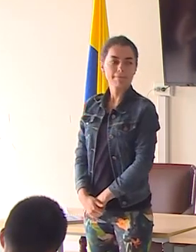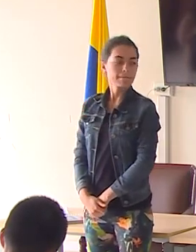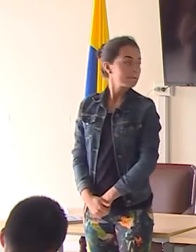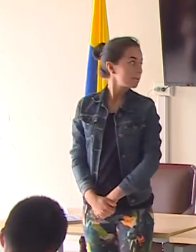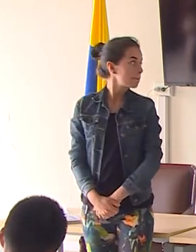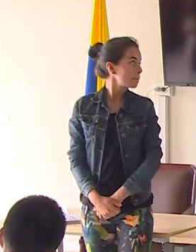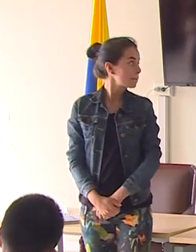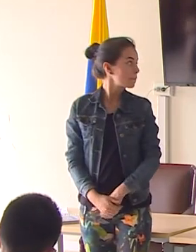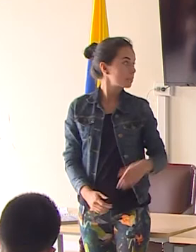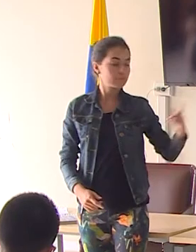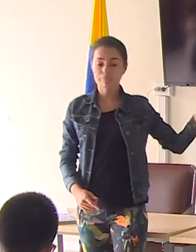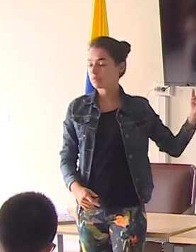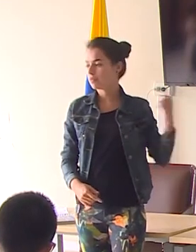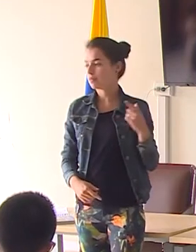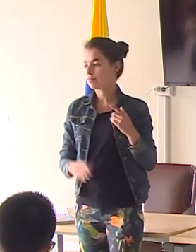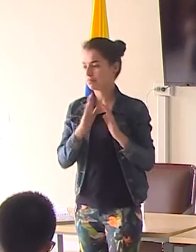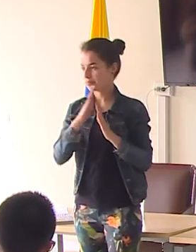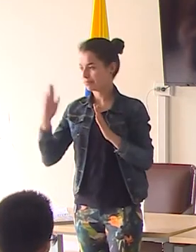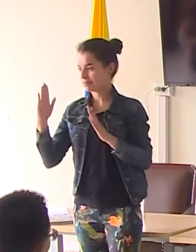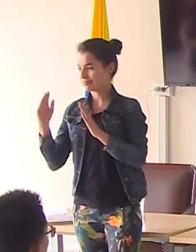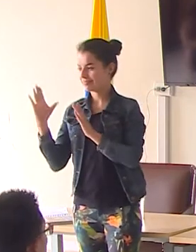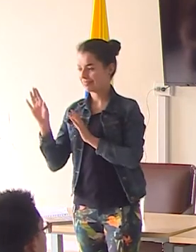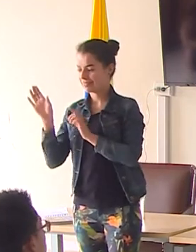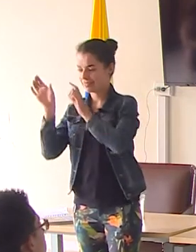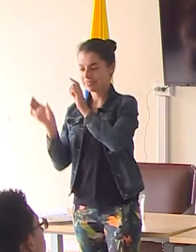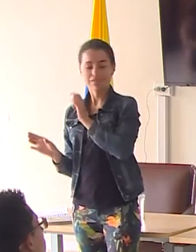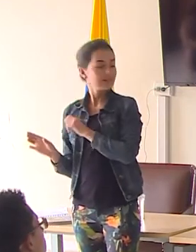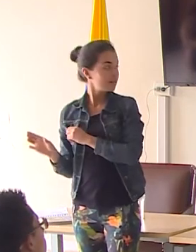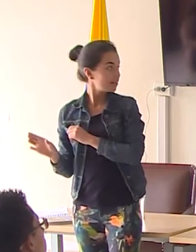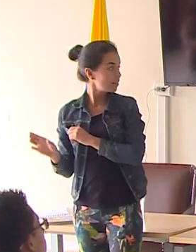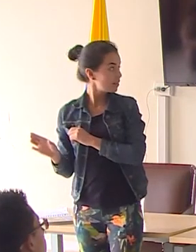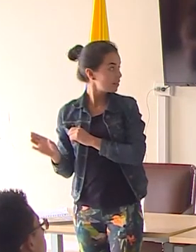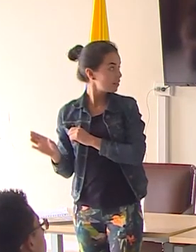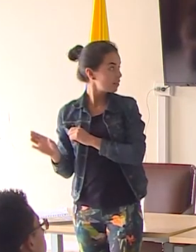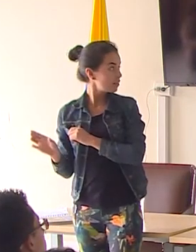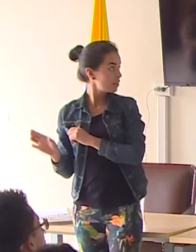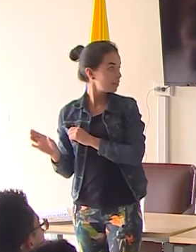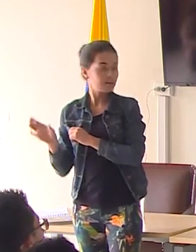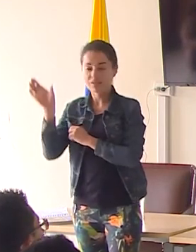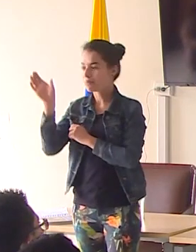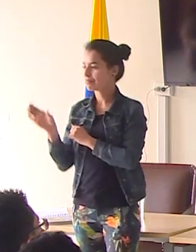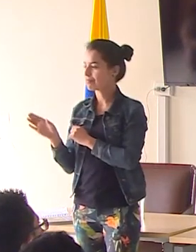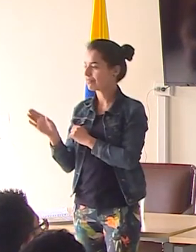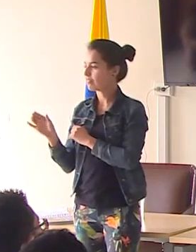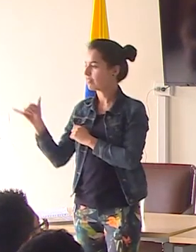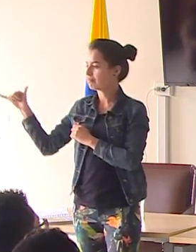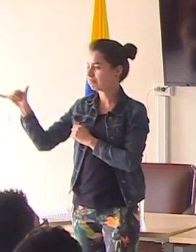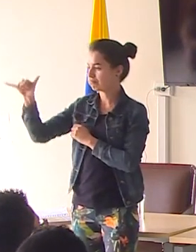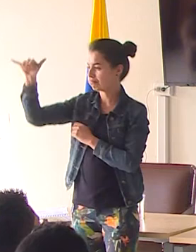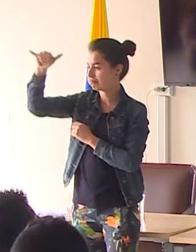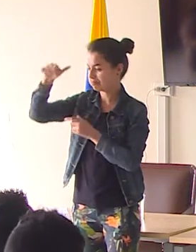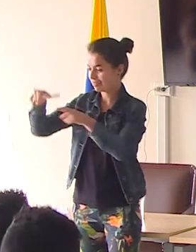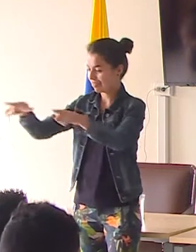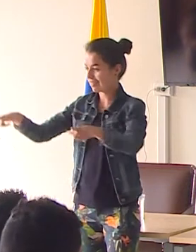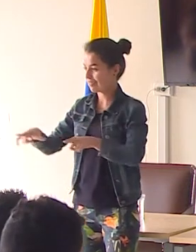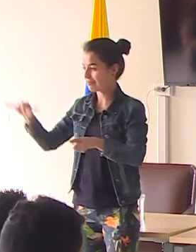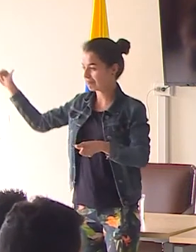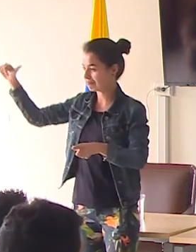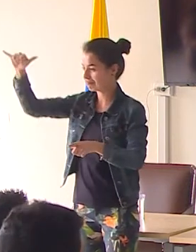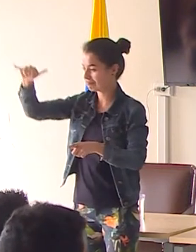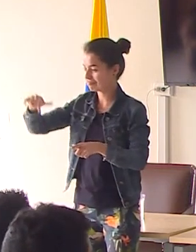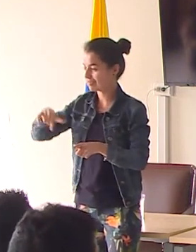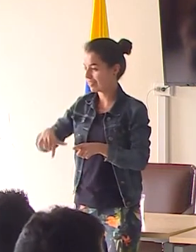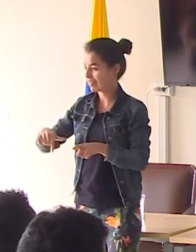aquí vemos el aro este es el aeropuerto aeropuerto actual y este es el proyecto del nuevo aeropuerto eldorado que va a definir gran parte del nuevo proceso